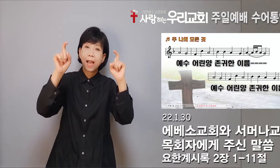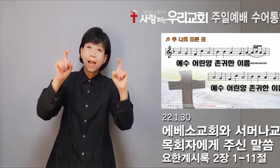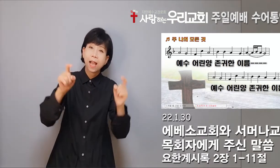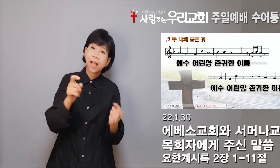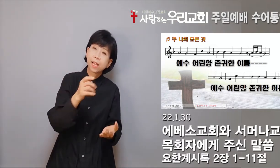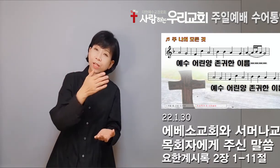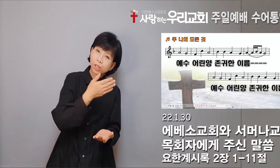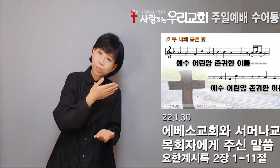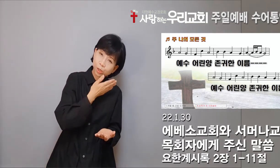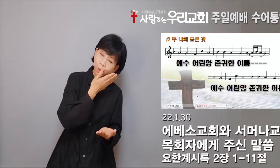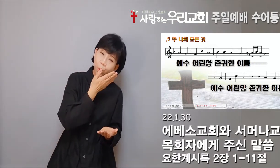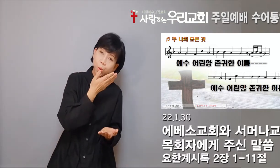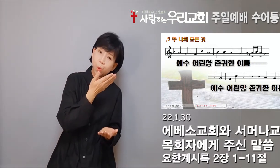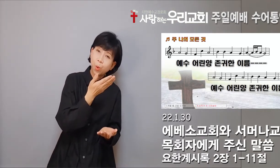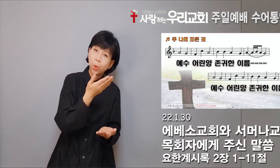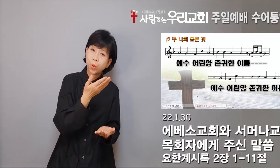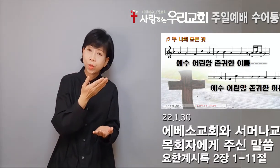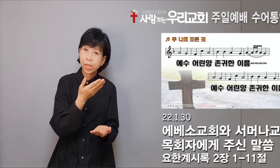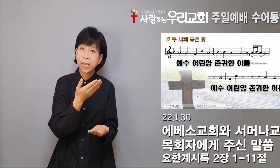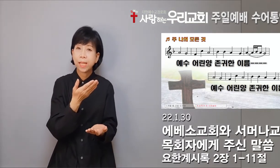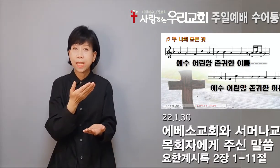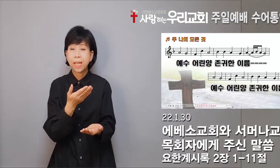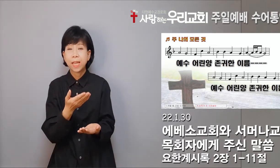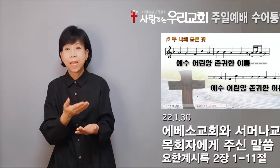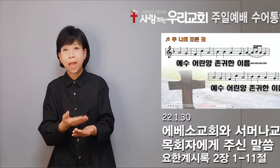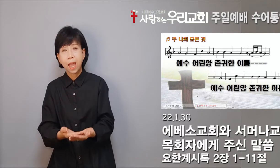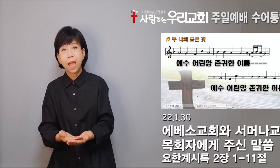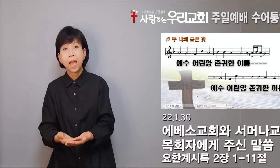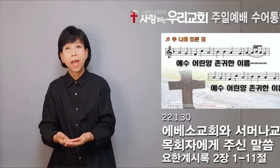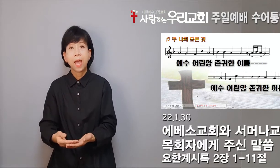어린 양,